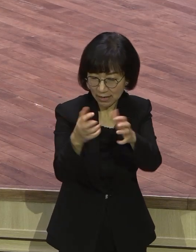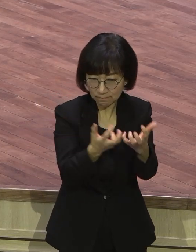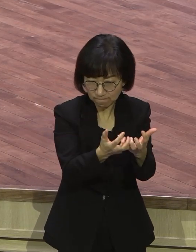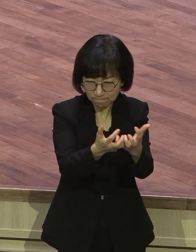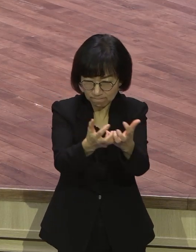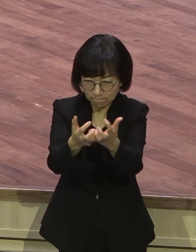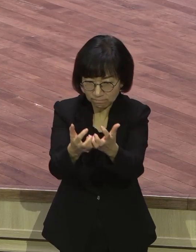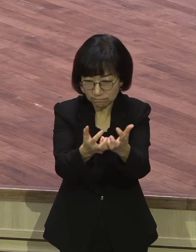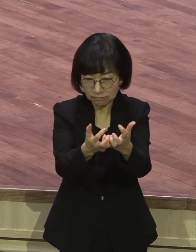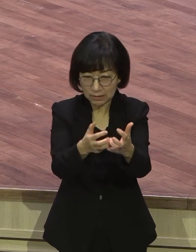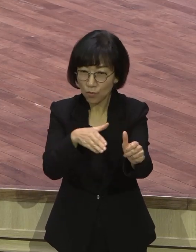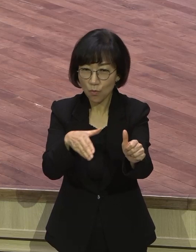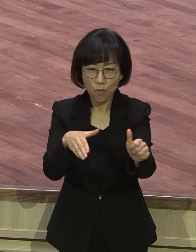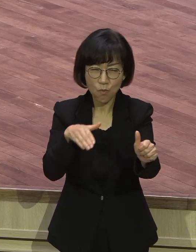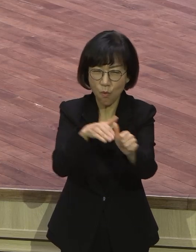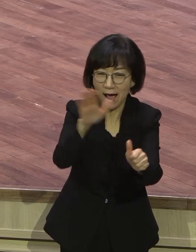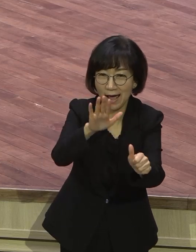공격해요